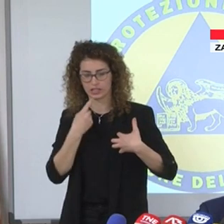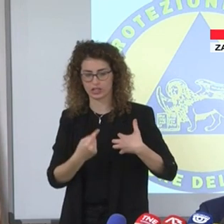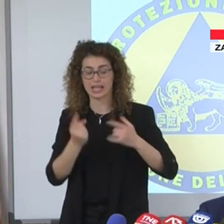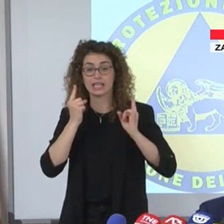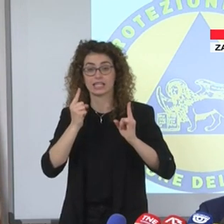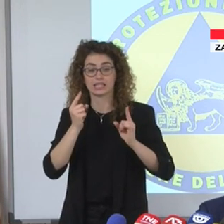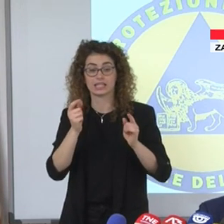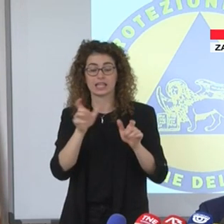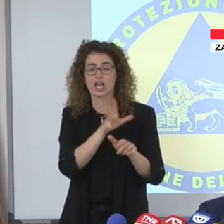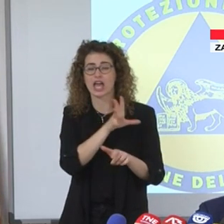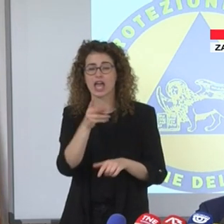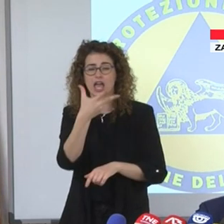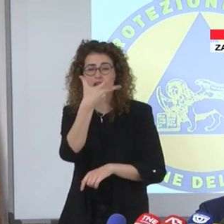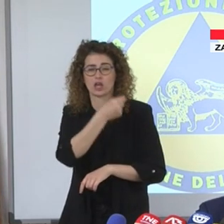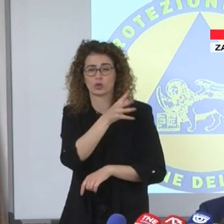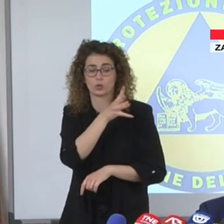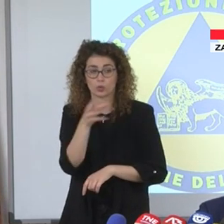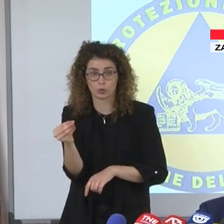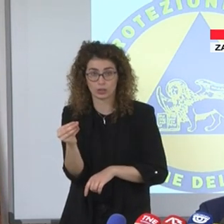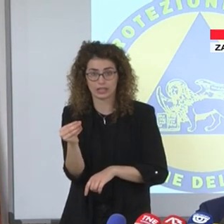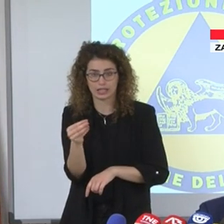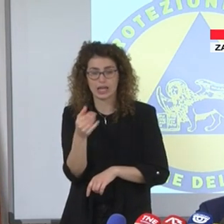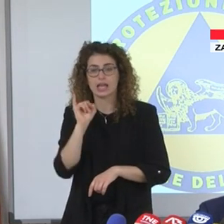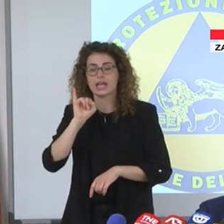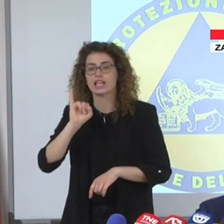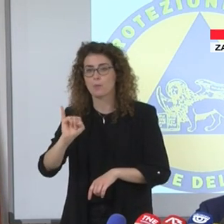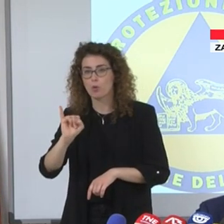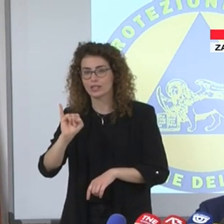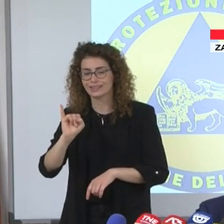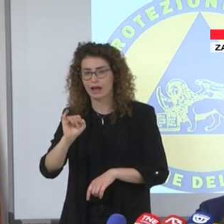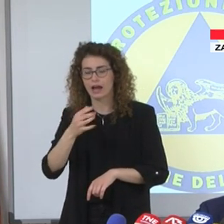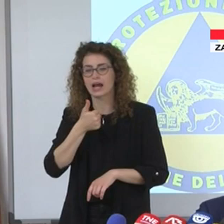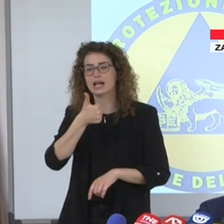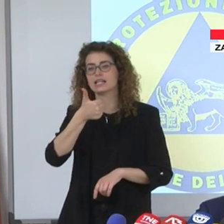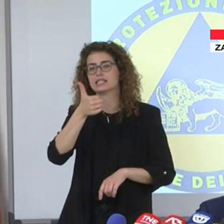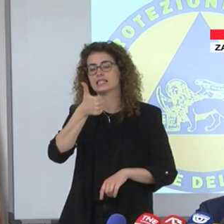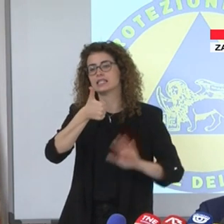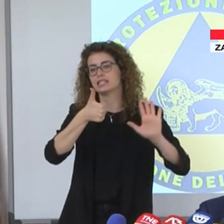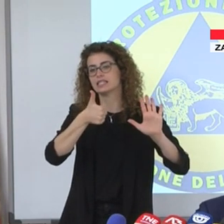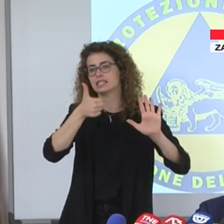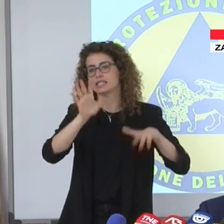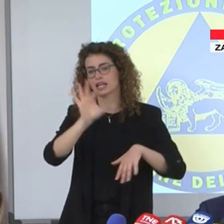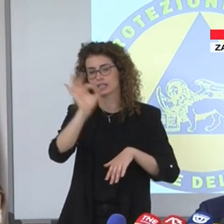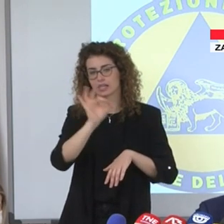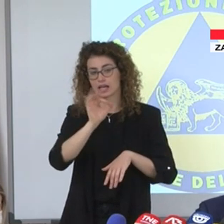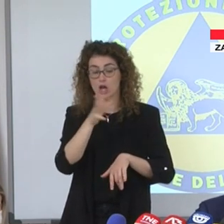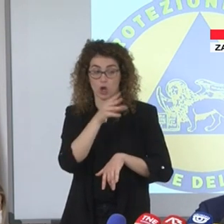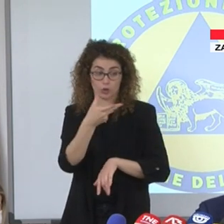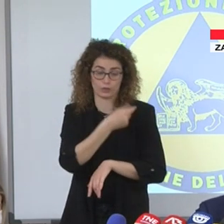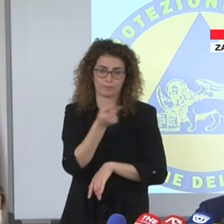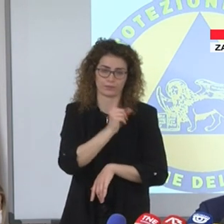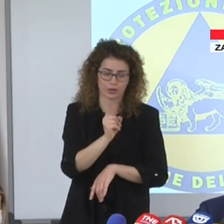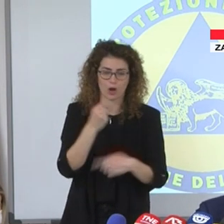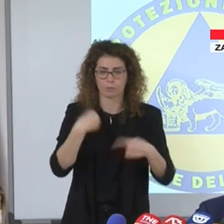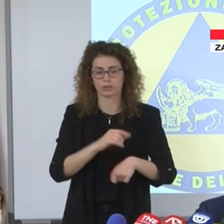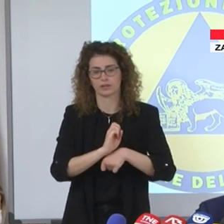si vaccinassero potrebbe essere al 65%, però considerate che non tutti si vaccinano, per cui il virus continuerà